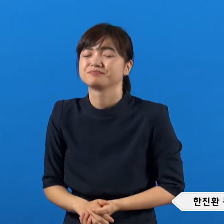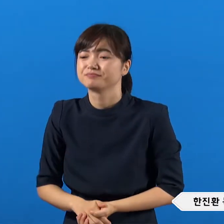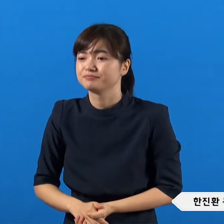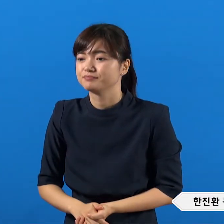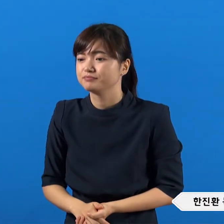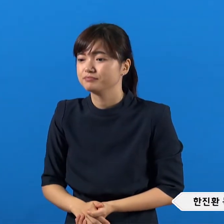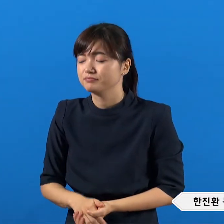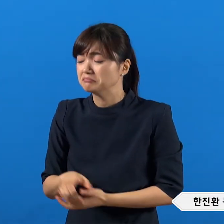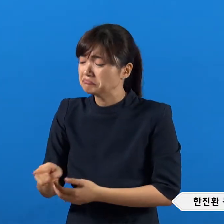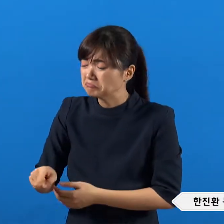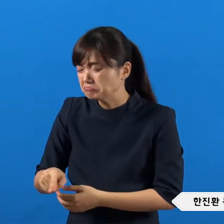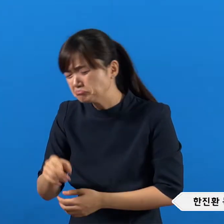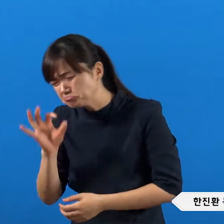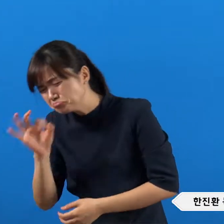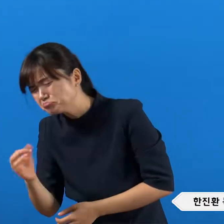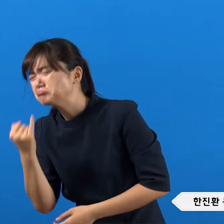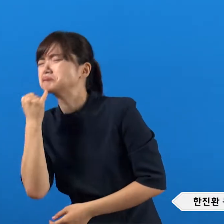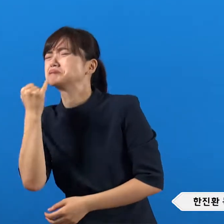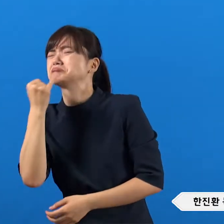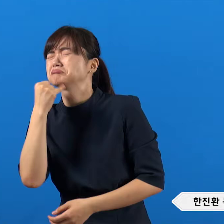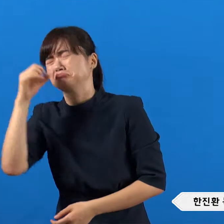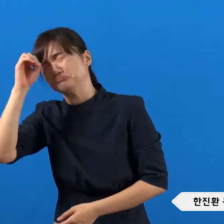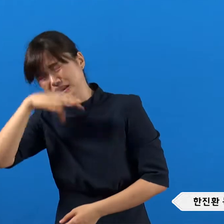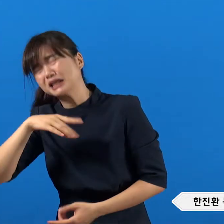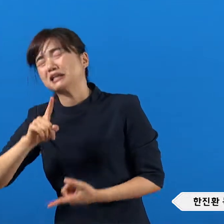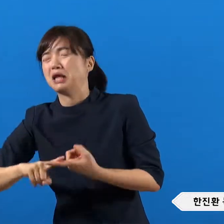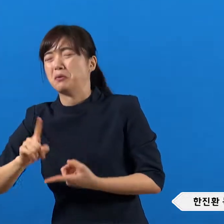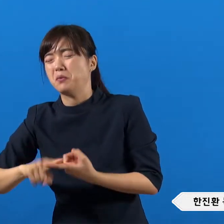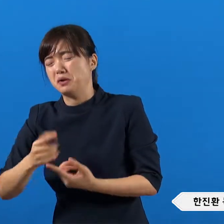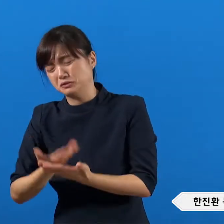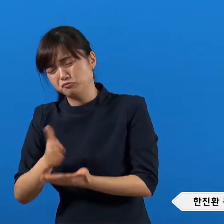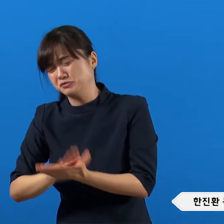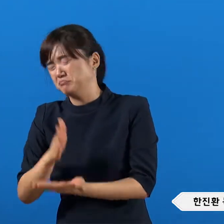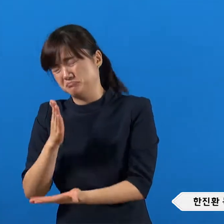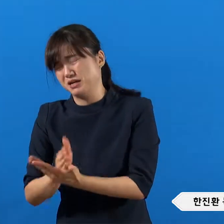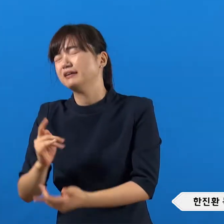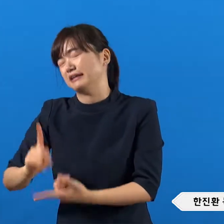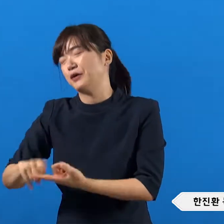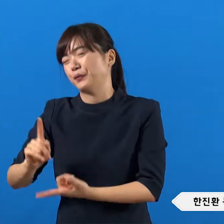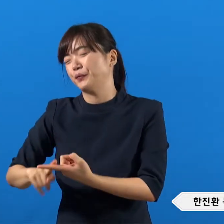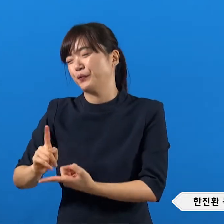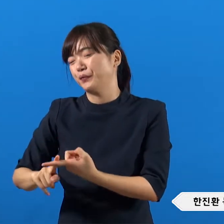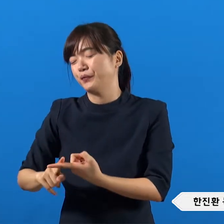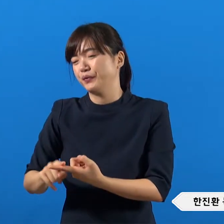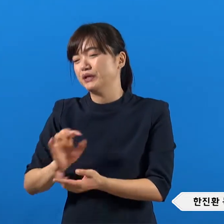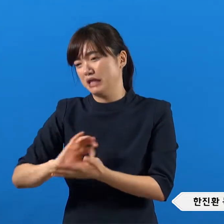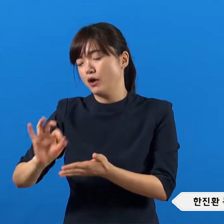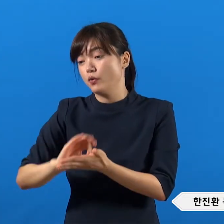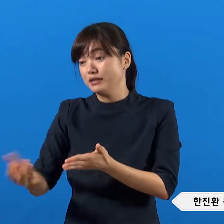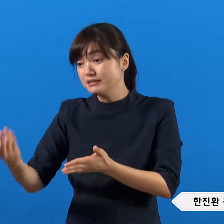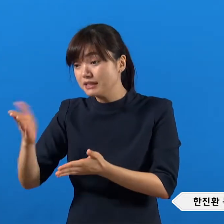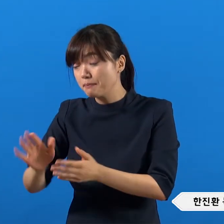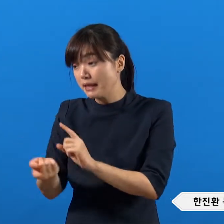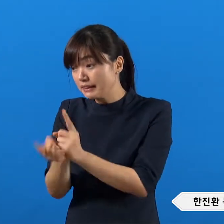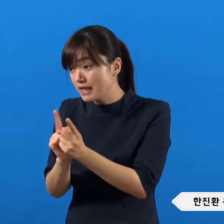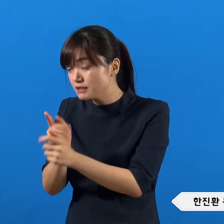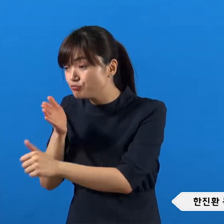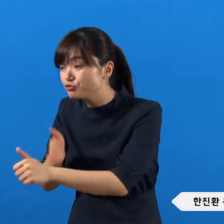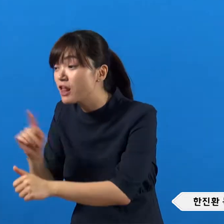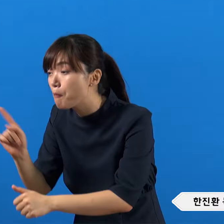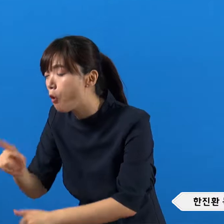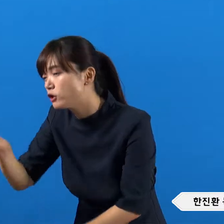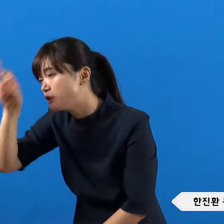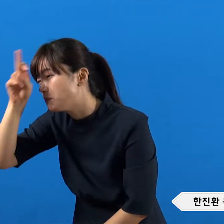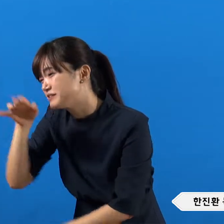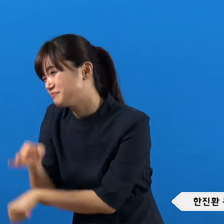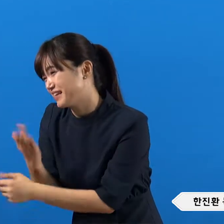그러면서 이 정도는 막 그냥 달고 다닐래요. 수리 안 하고 달고 다니겠습니다. 대신에 오늘 점심 한 끼